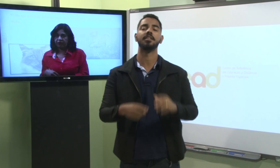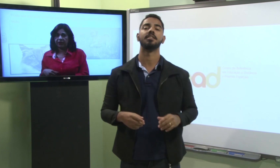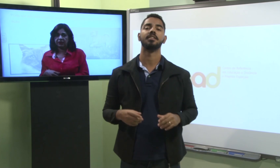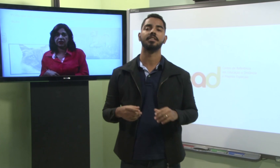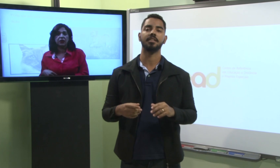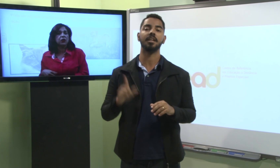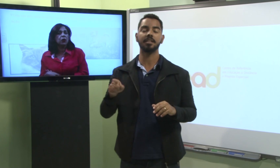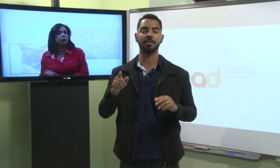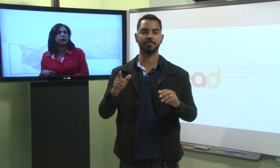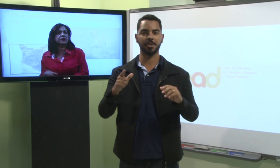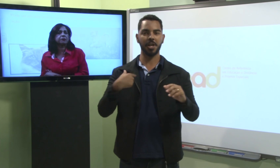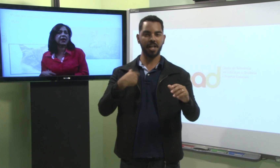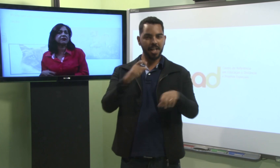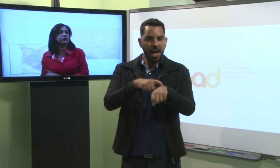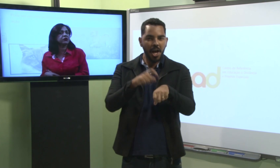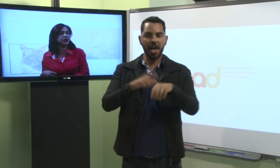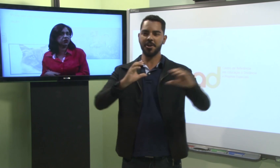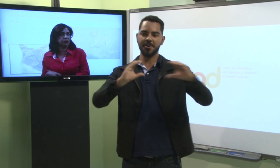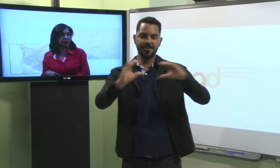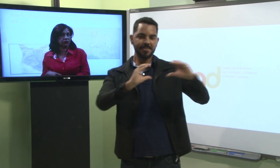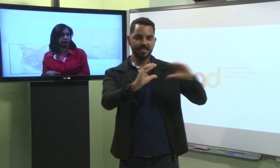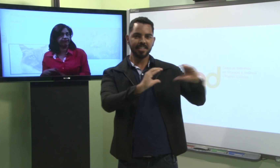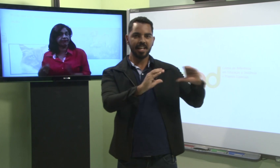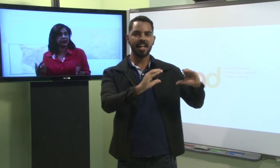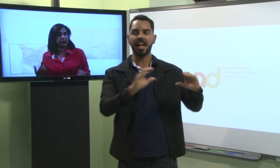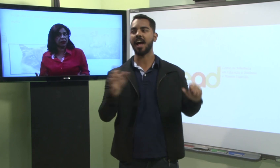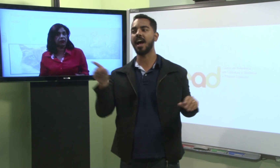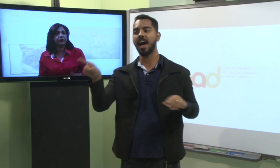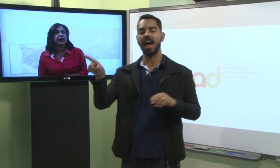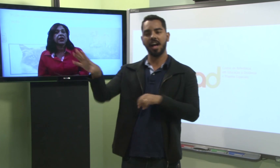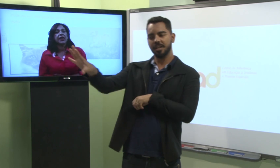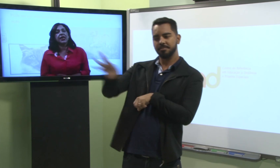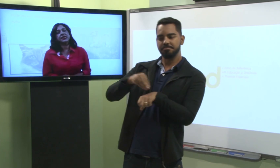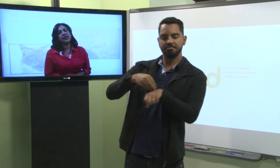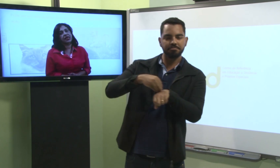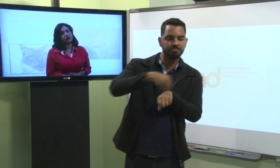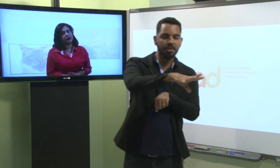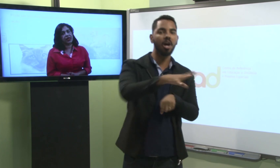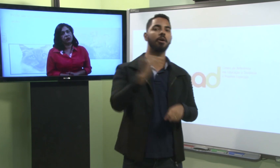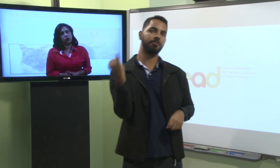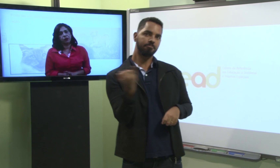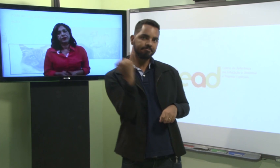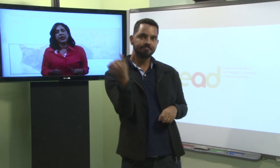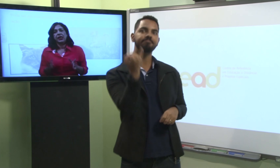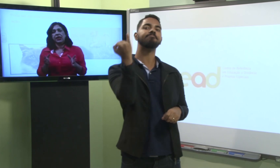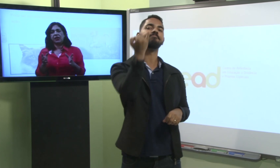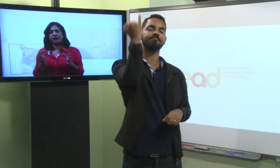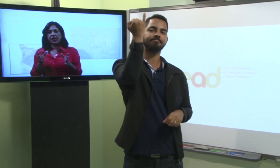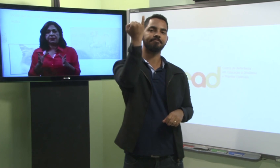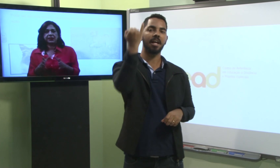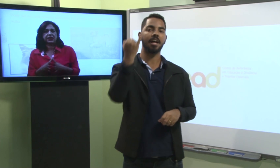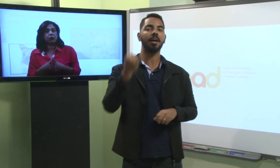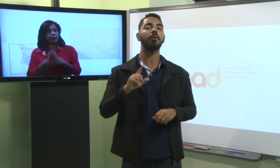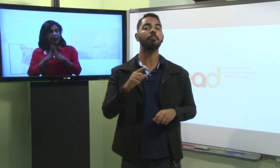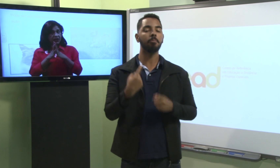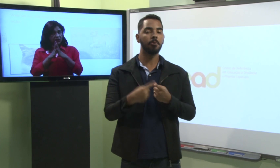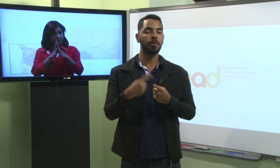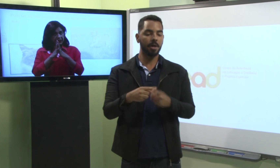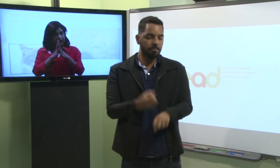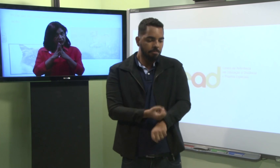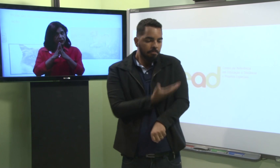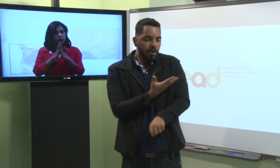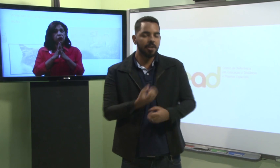da conversa, pois expressam seus sentimentos. Então, esse classificador, ele vem representar uma